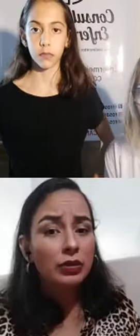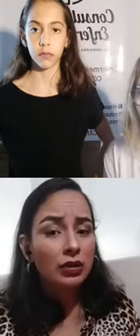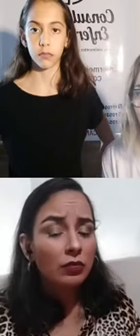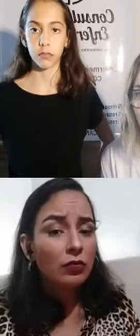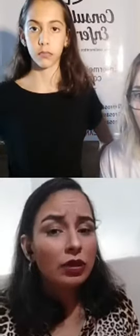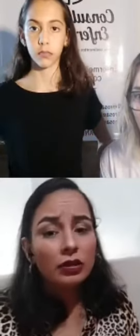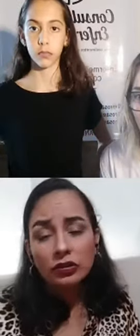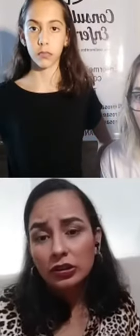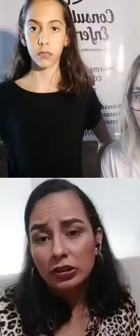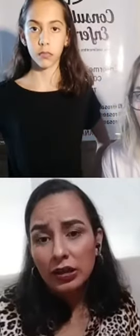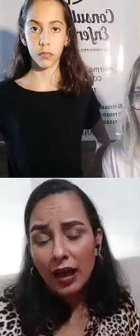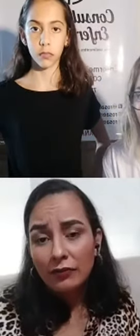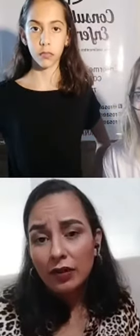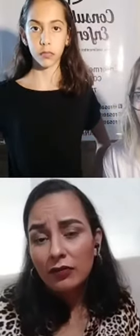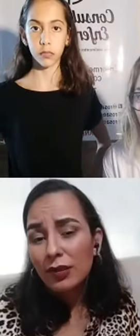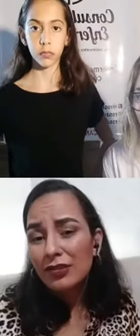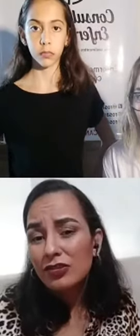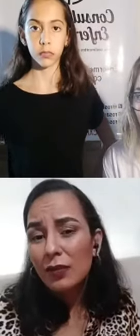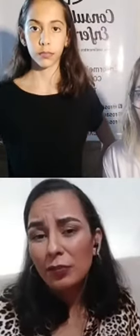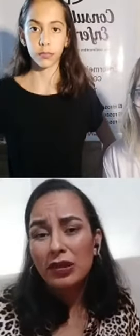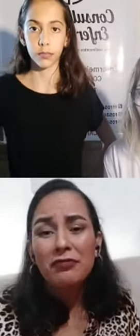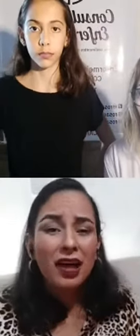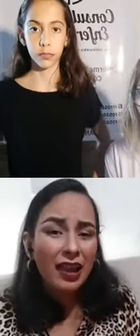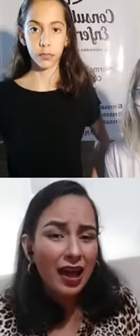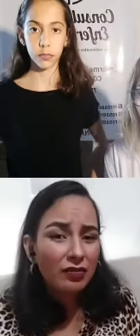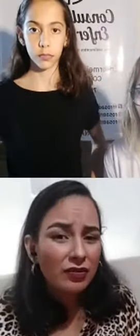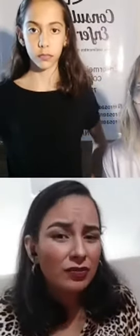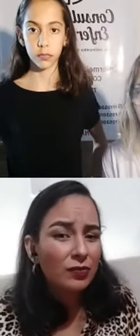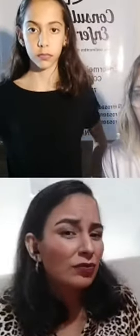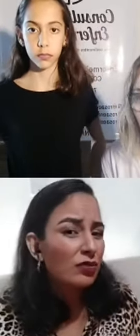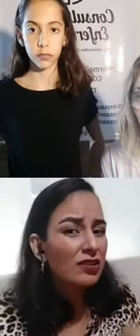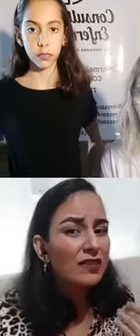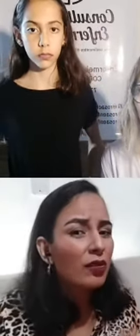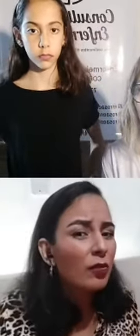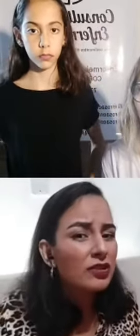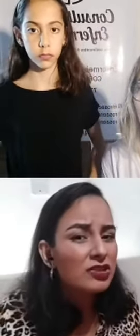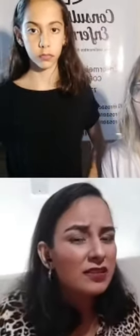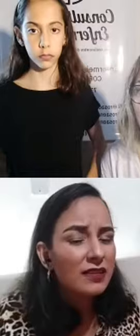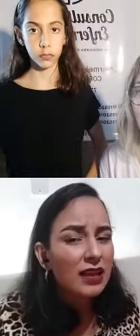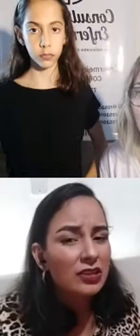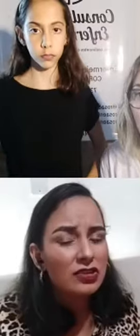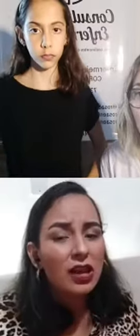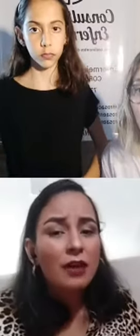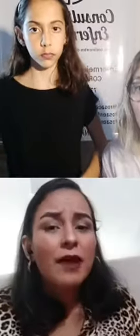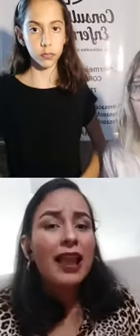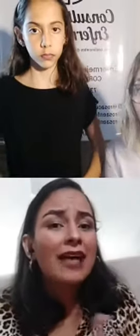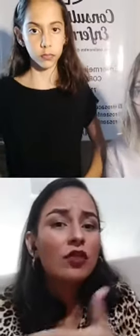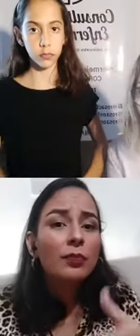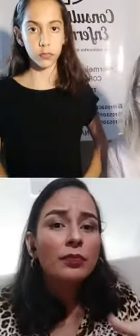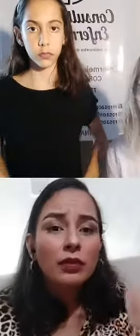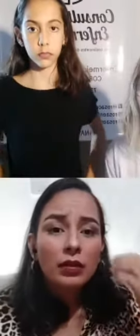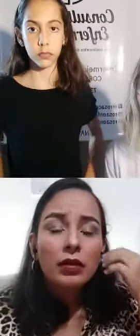grande avanço, mas a gente vai poder falar com essas pessoas, dizer como a gente sente,